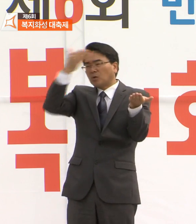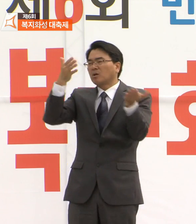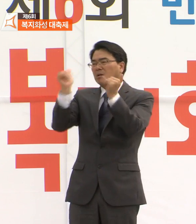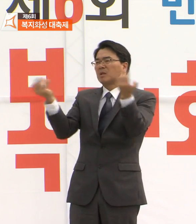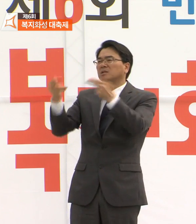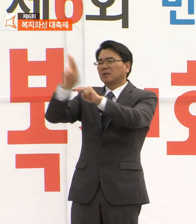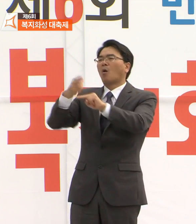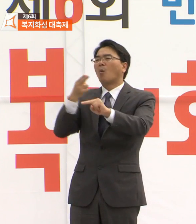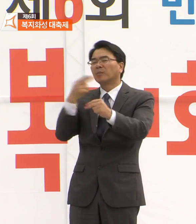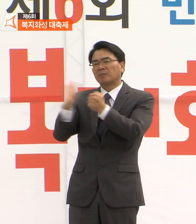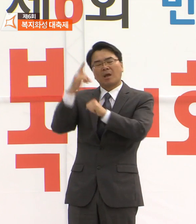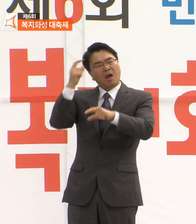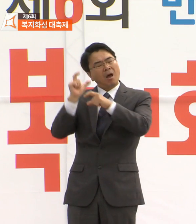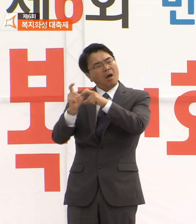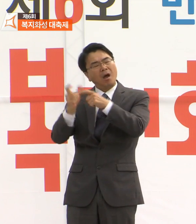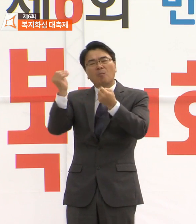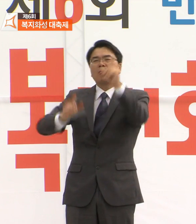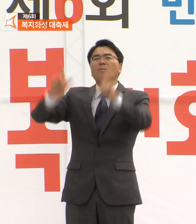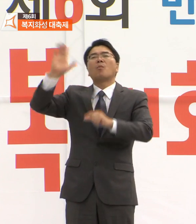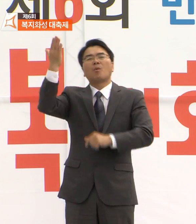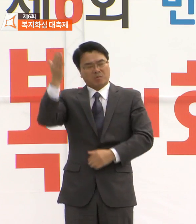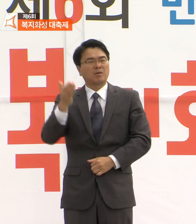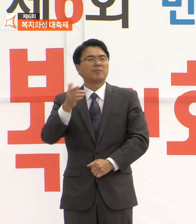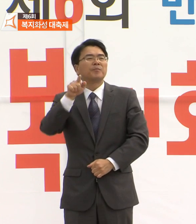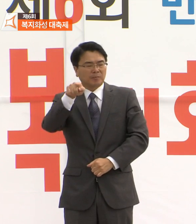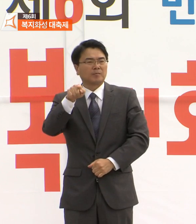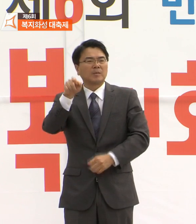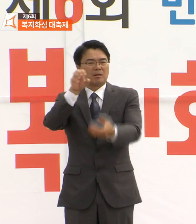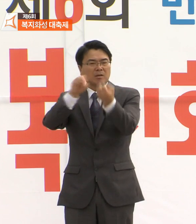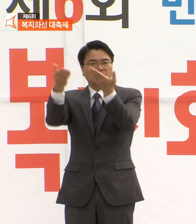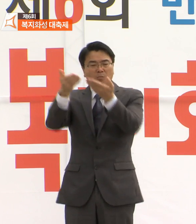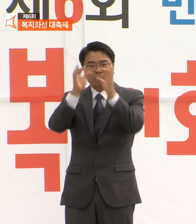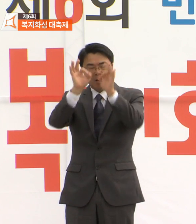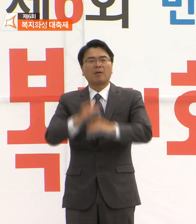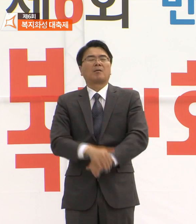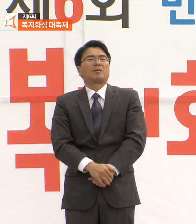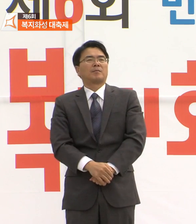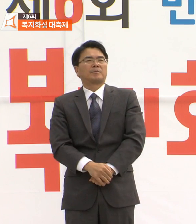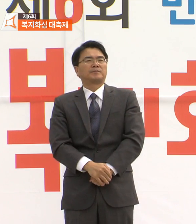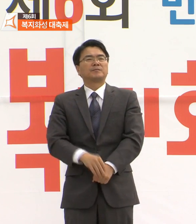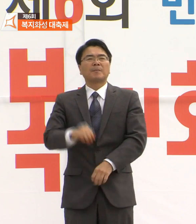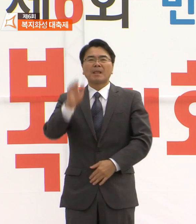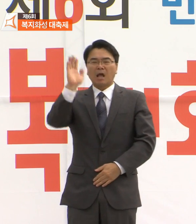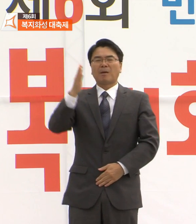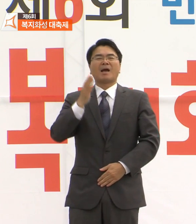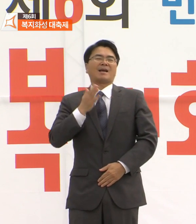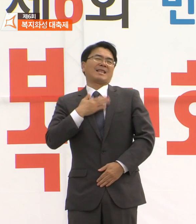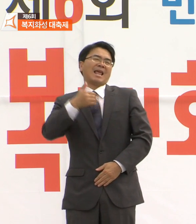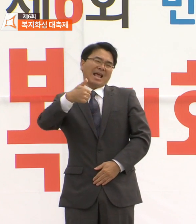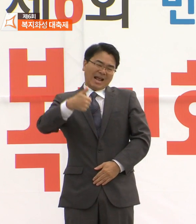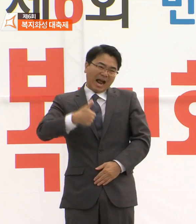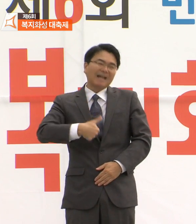크게 고민하고 있는 그러한 응답 결과들이 나타나고 있습니다. 아마도 나의 아들,